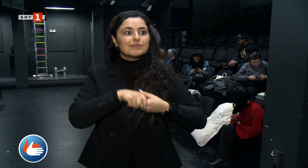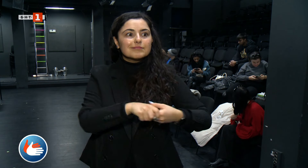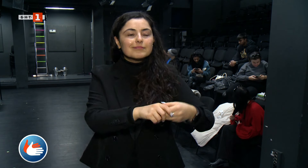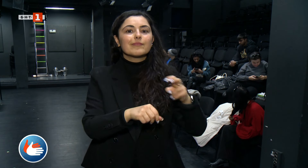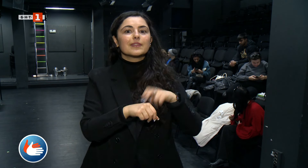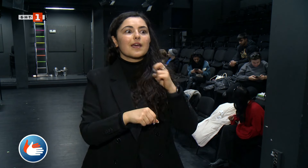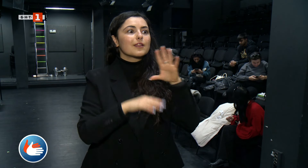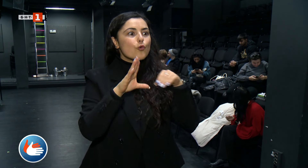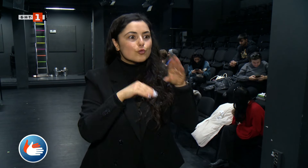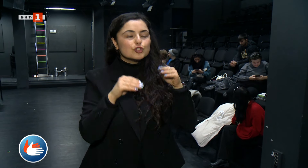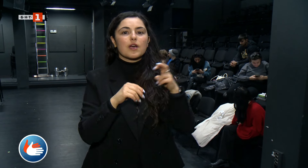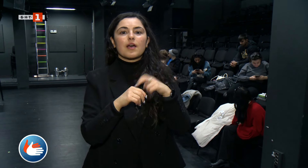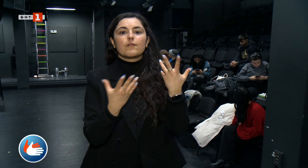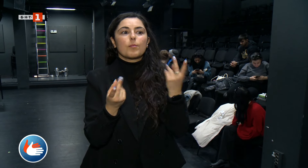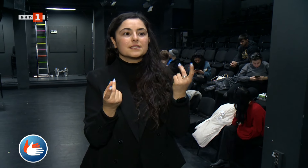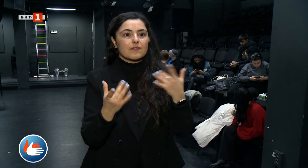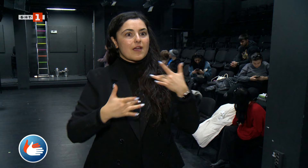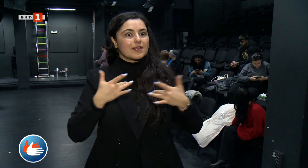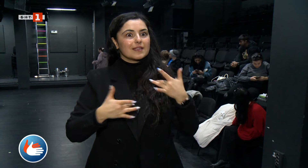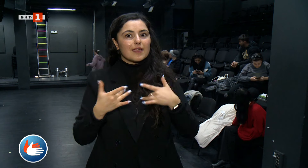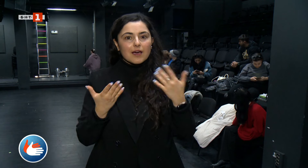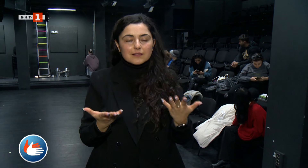за да успея да науча какво представлява театъра.